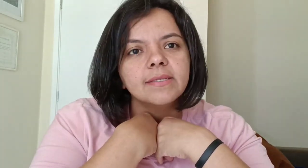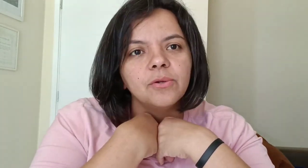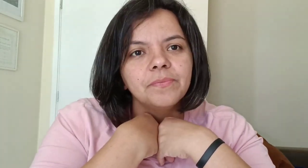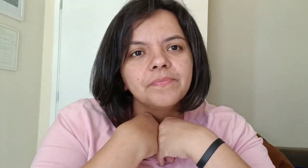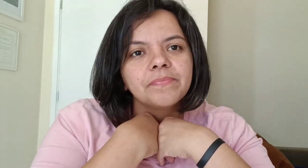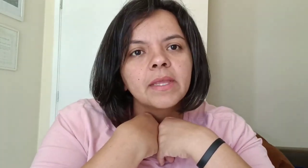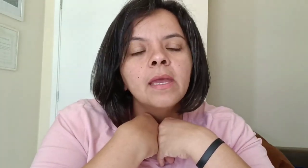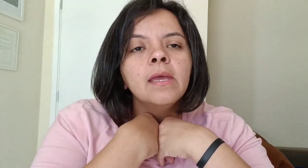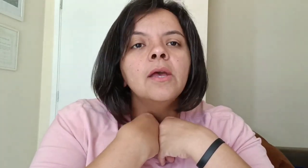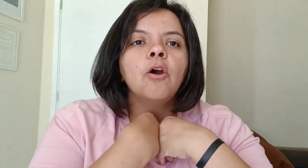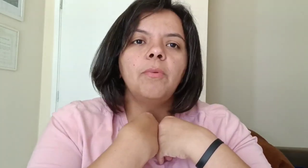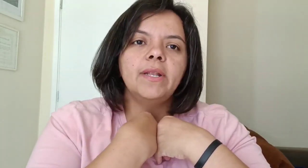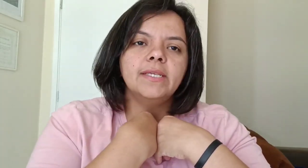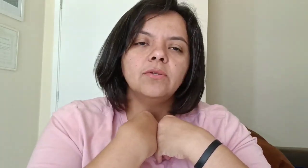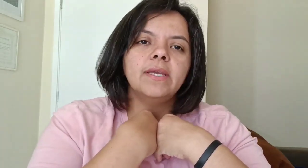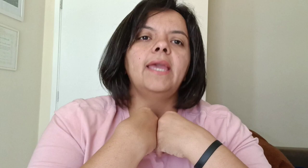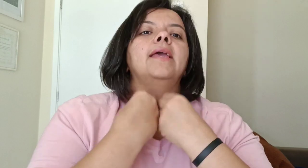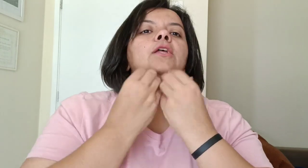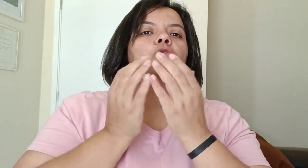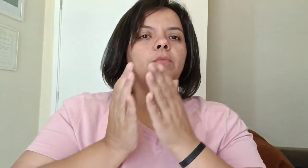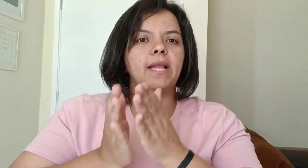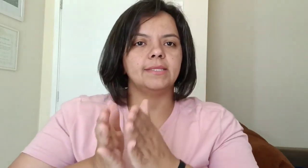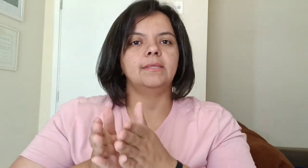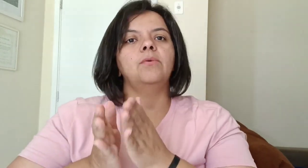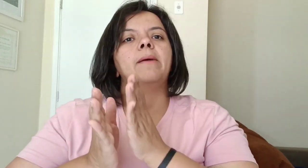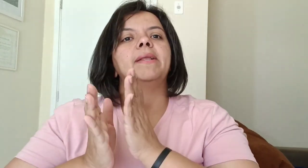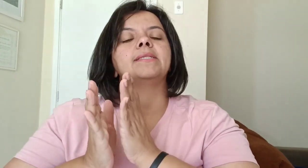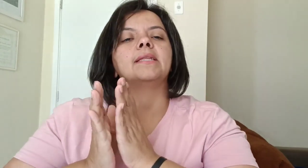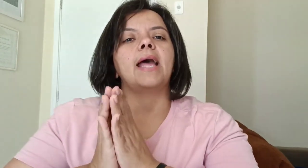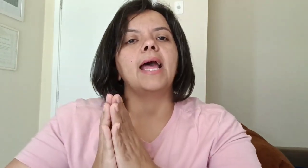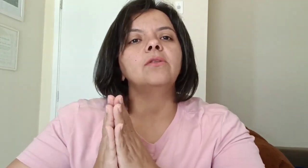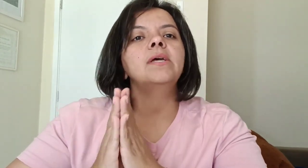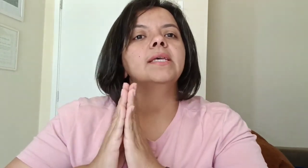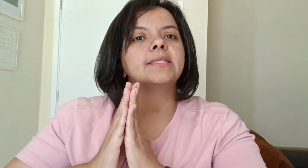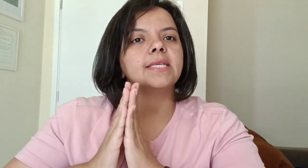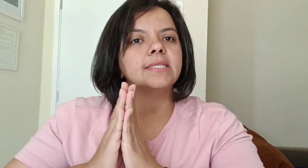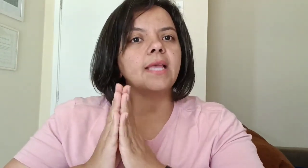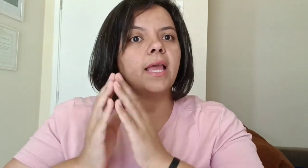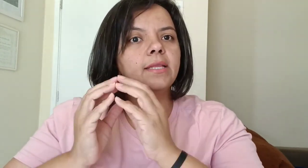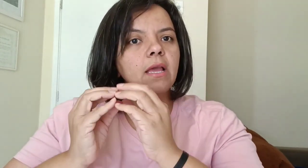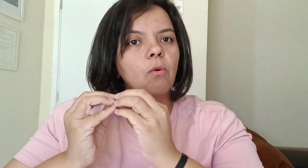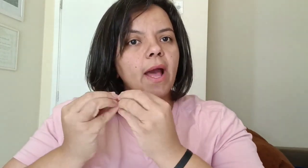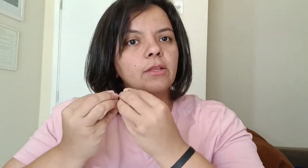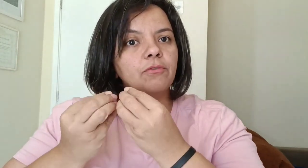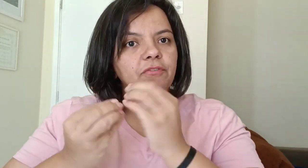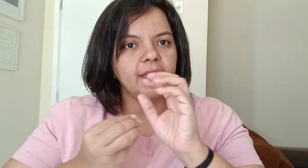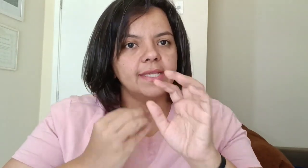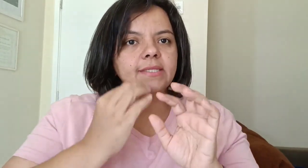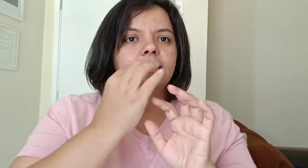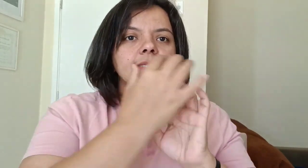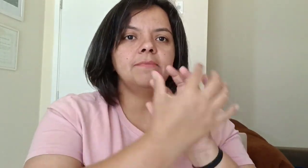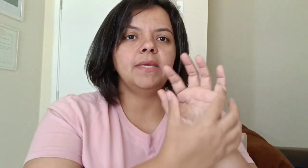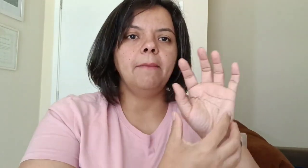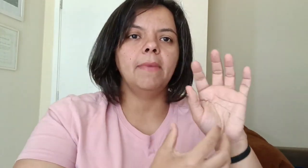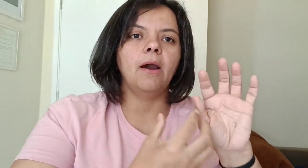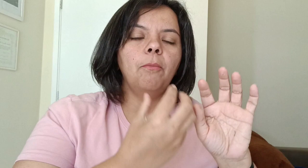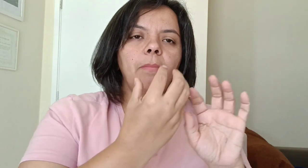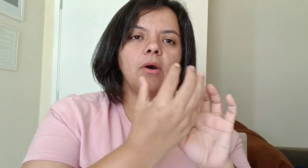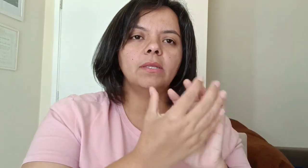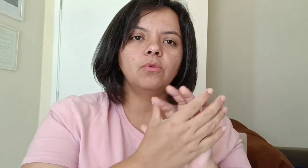Brasil. Por isso que no Brasil é apresentado 64 vezes que minha mão pode mudar